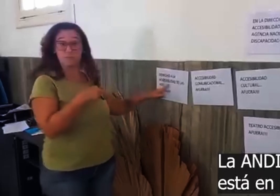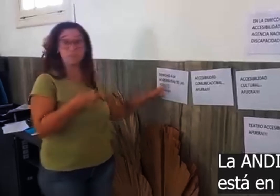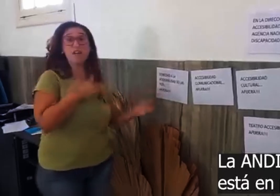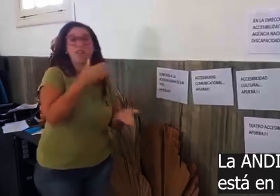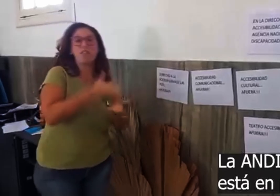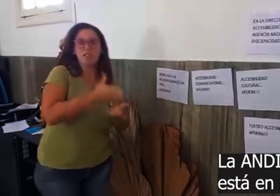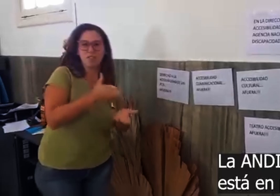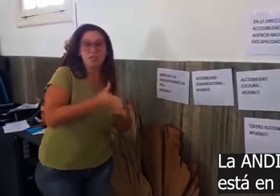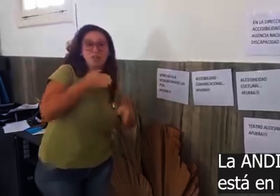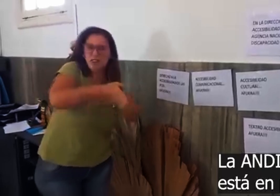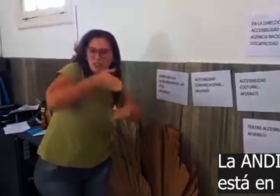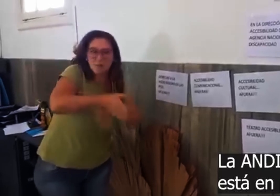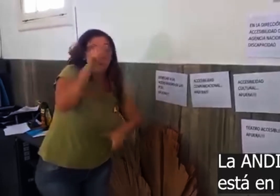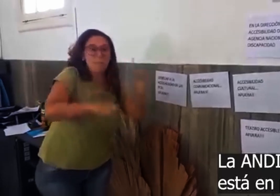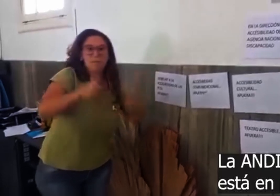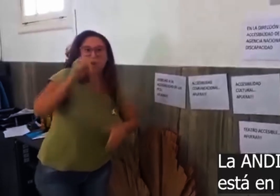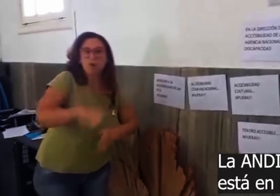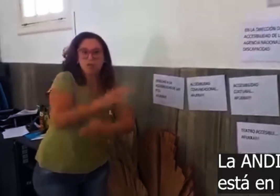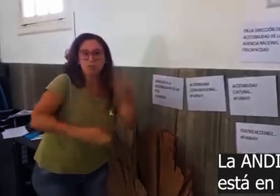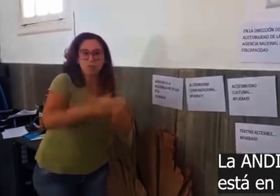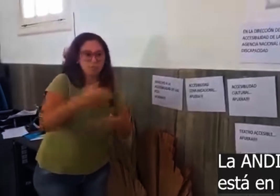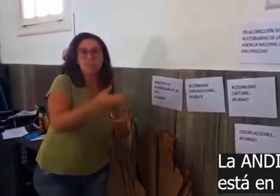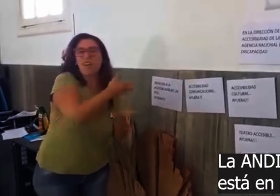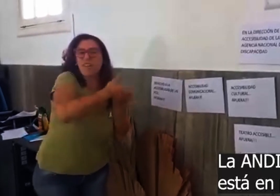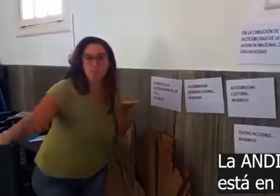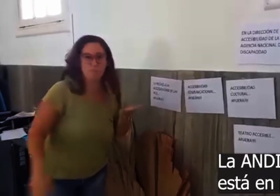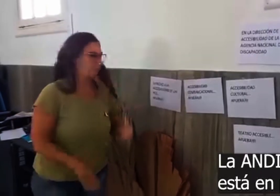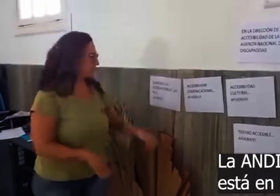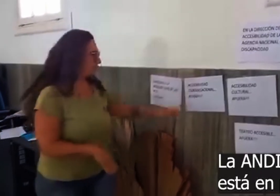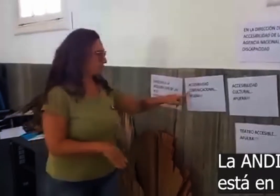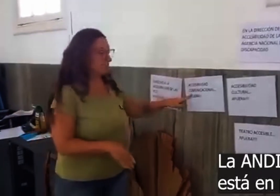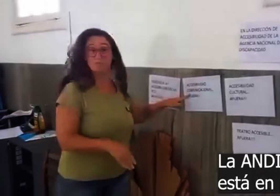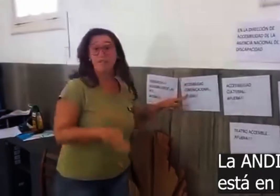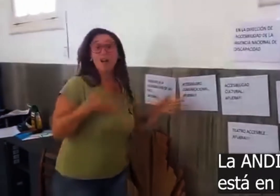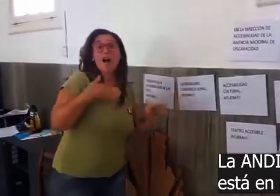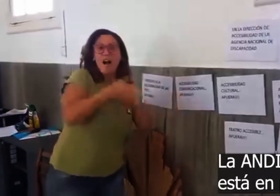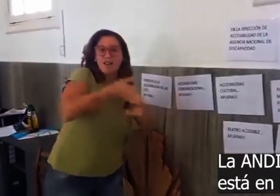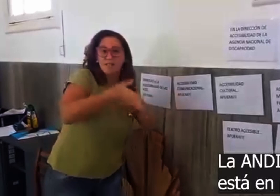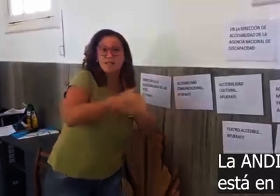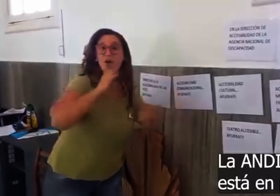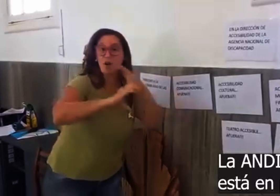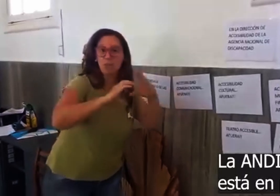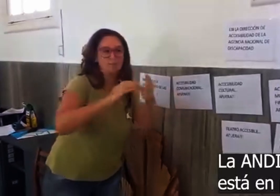derecho a la accesibilidad de las personas con discapacidad, afuera. Accesibilidad comunicacional,